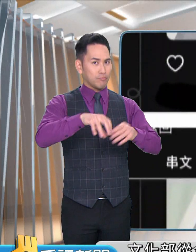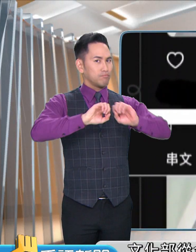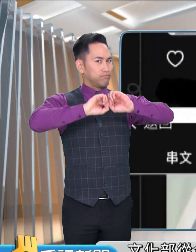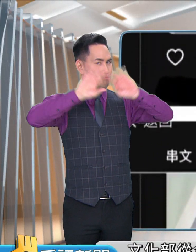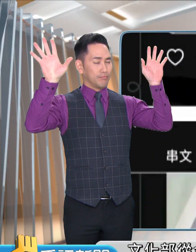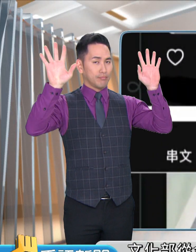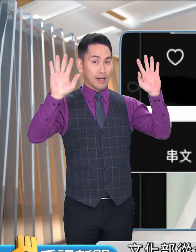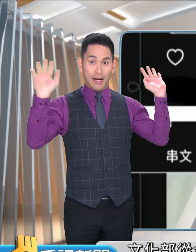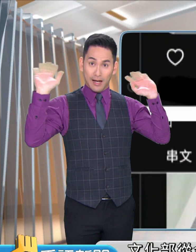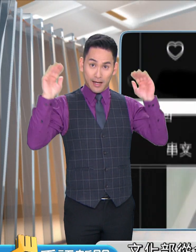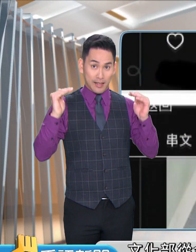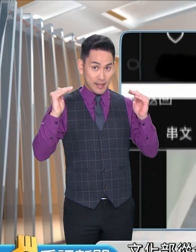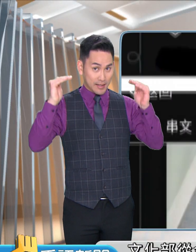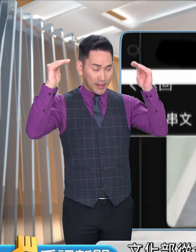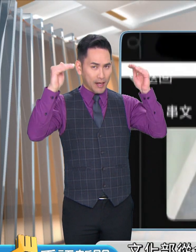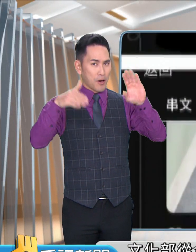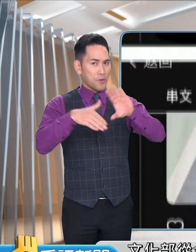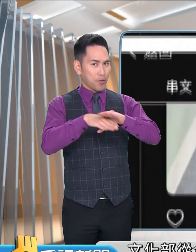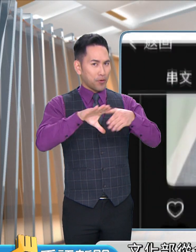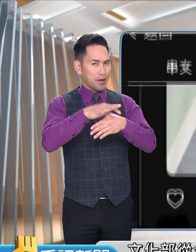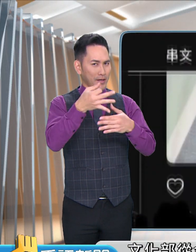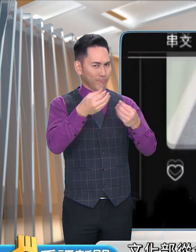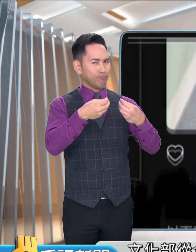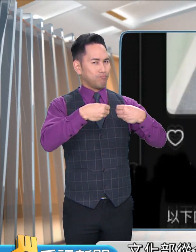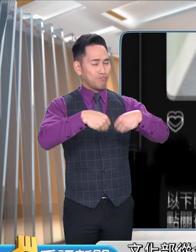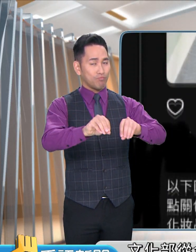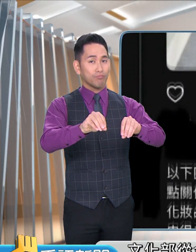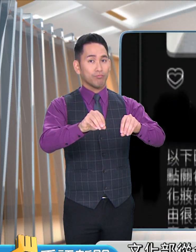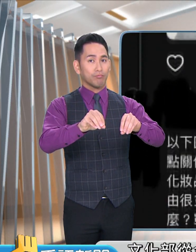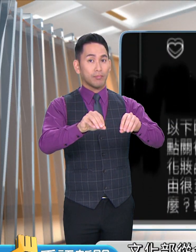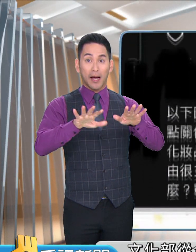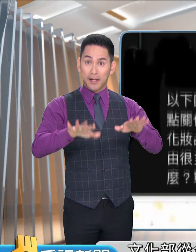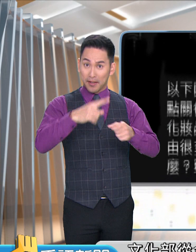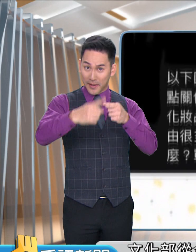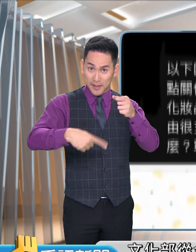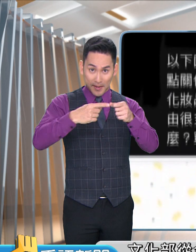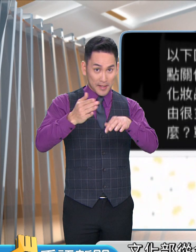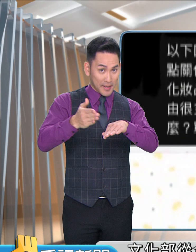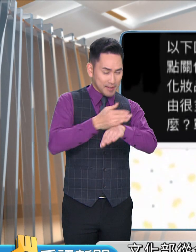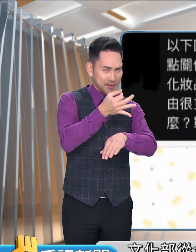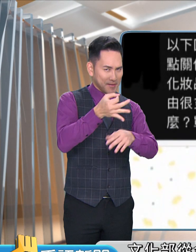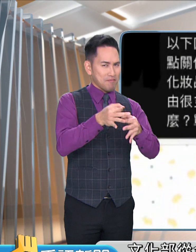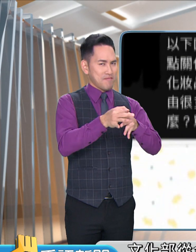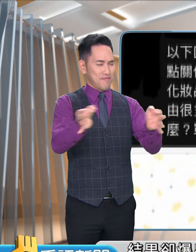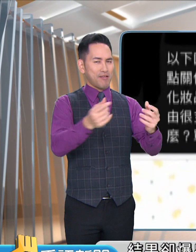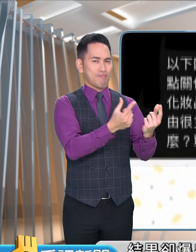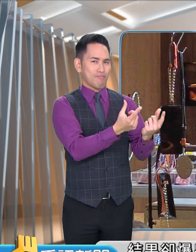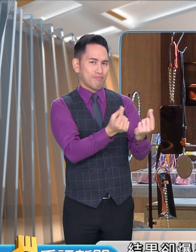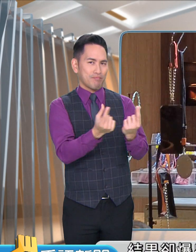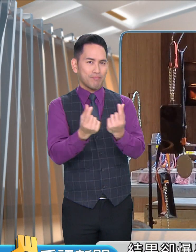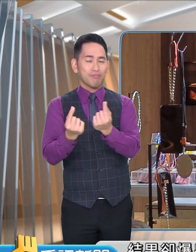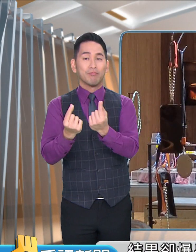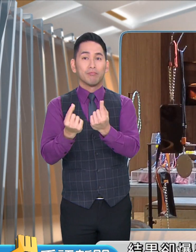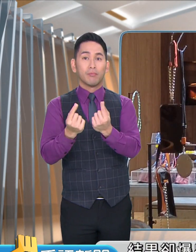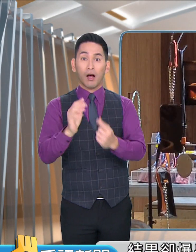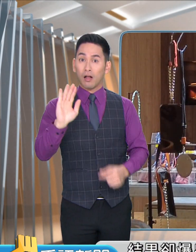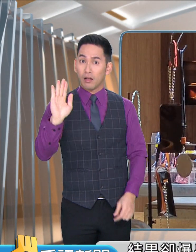文化部从今年开始让文化成年礼金常态化，结果却爆出文化币乱